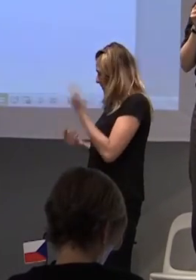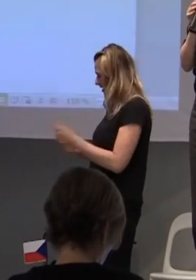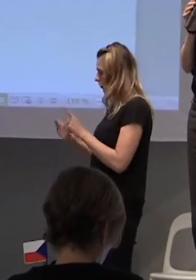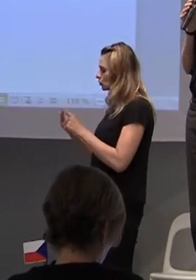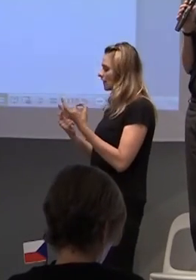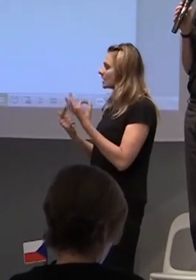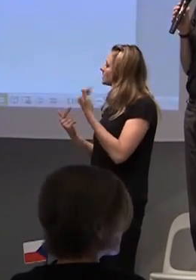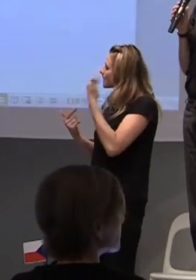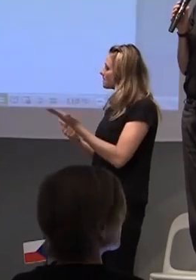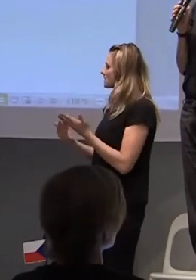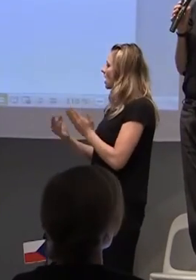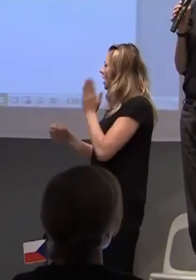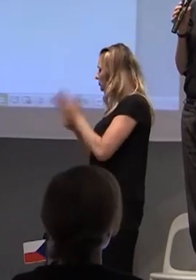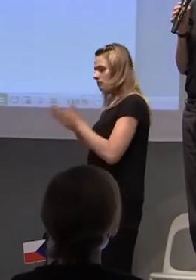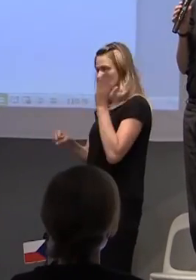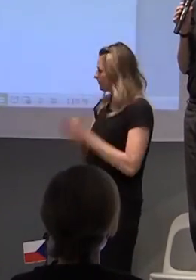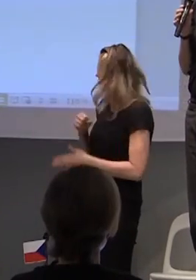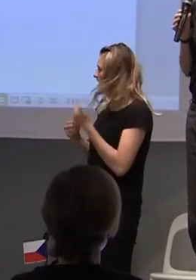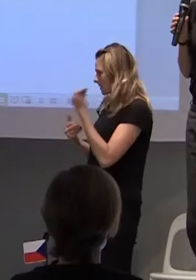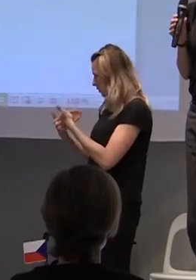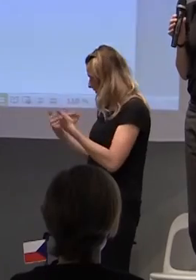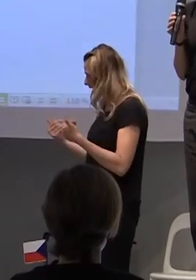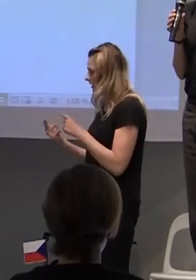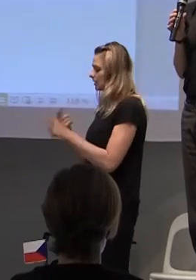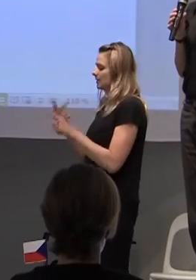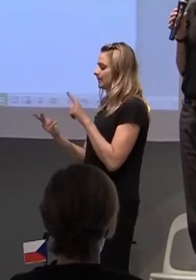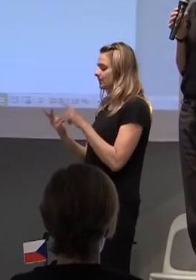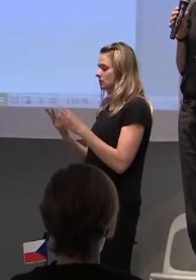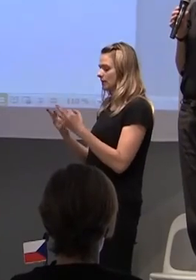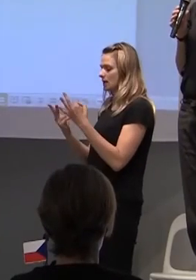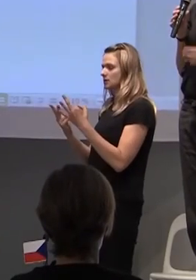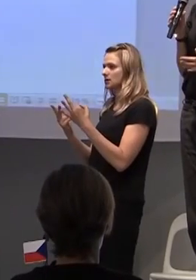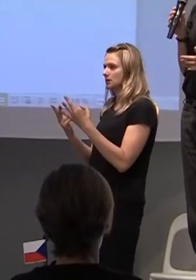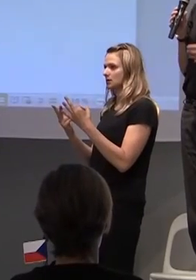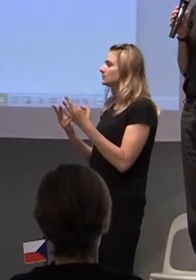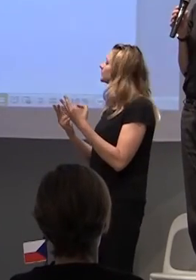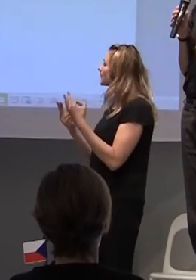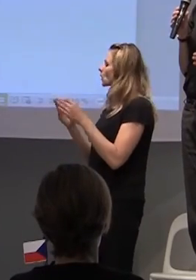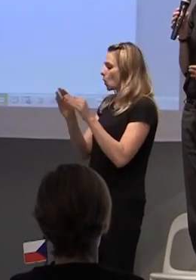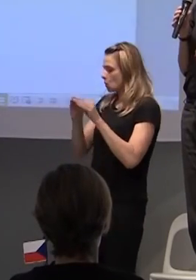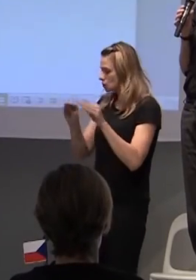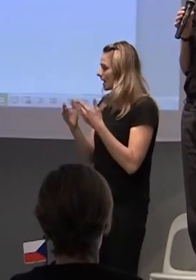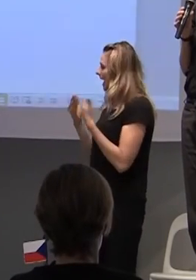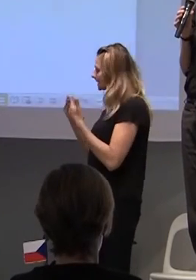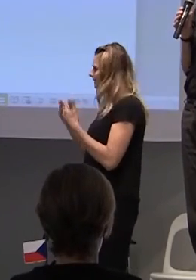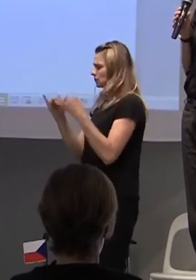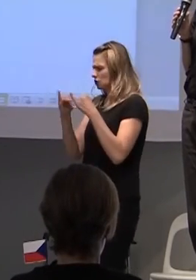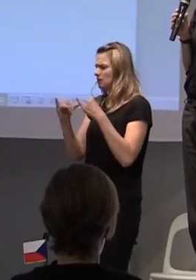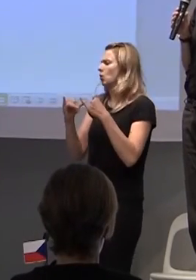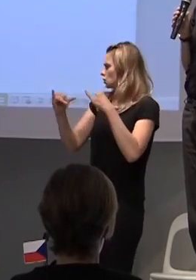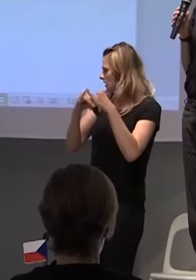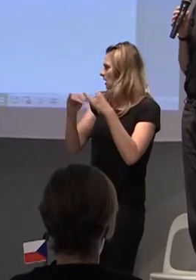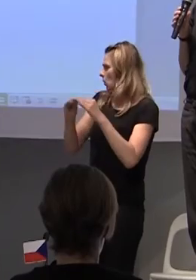přímou a nepřímou práci u asistenta pedagoga, nekomunikace pedagogického sboru vedení školy s asistentem